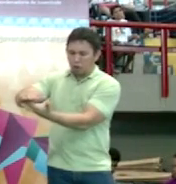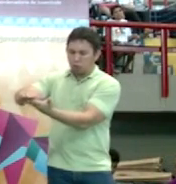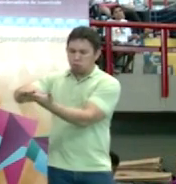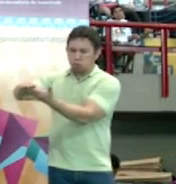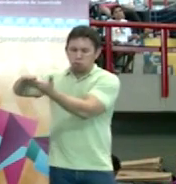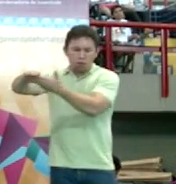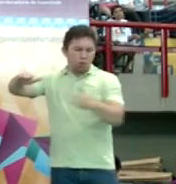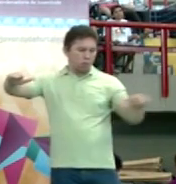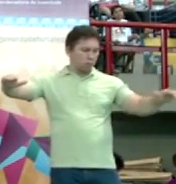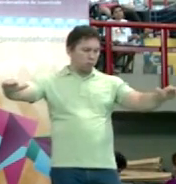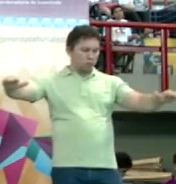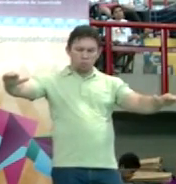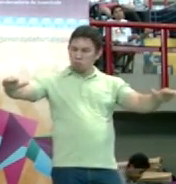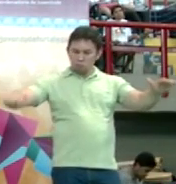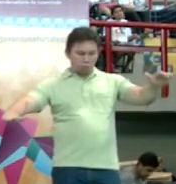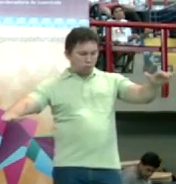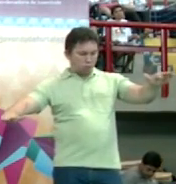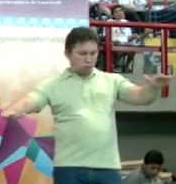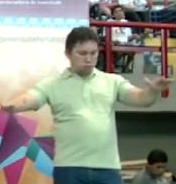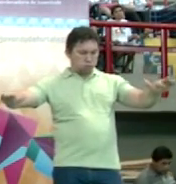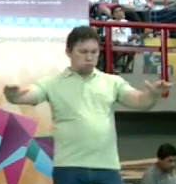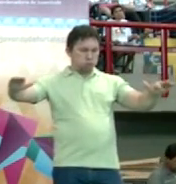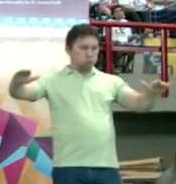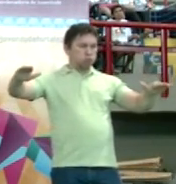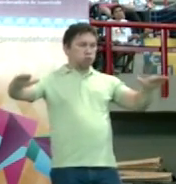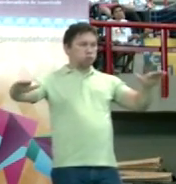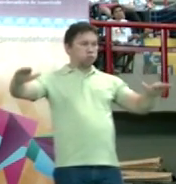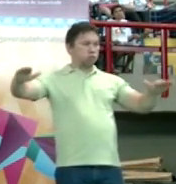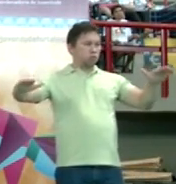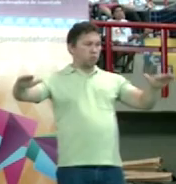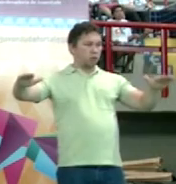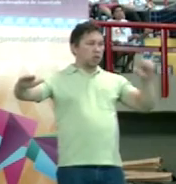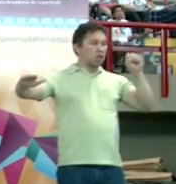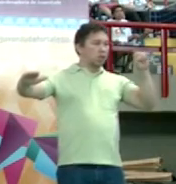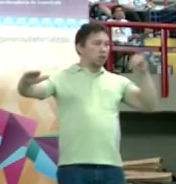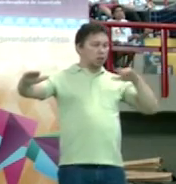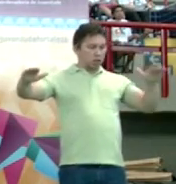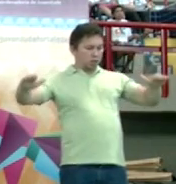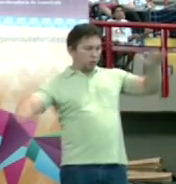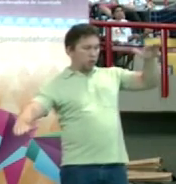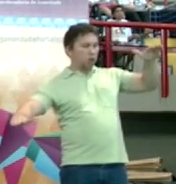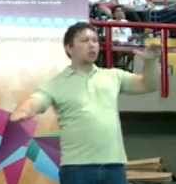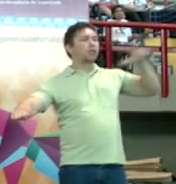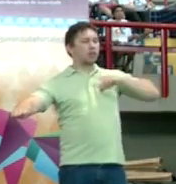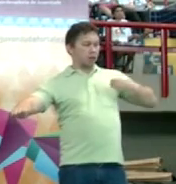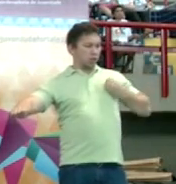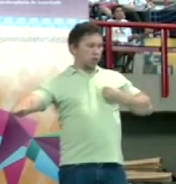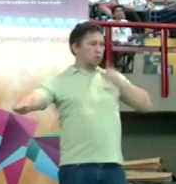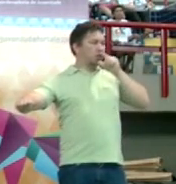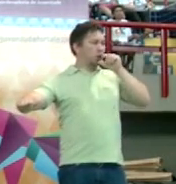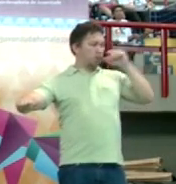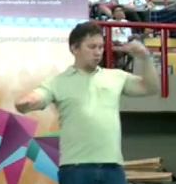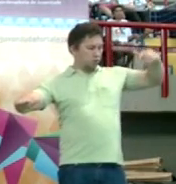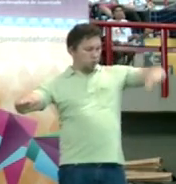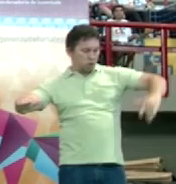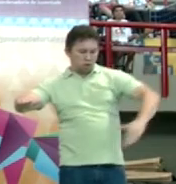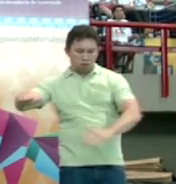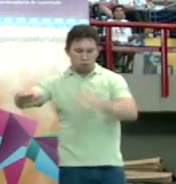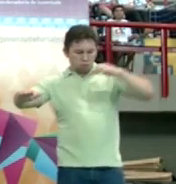diferença de nível, vai sempre ter um fluxo de água. Concordam comigo ou não? É ou não